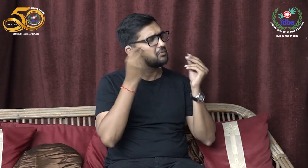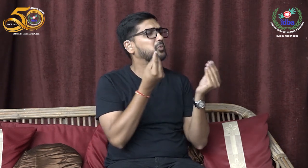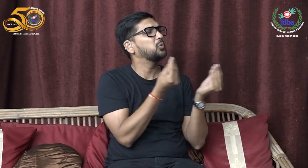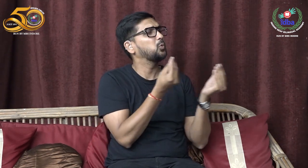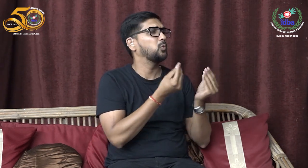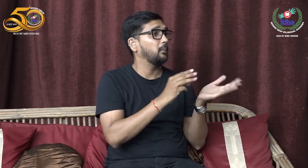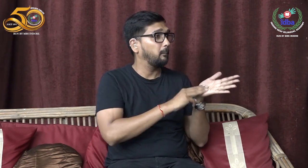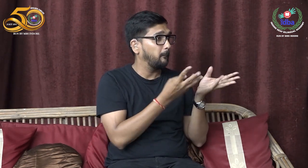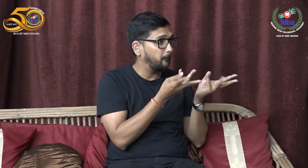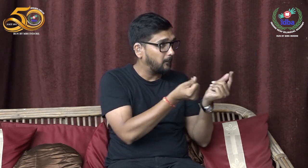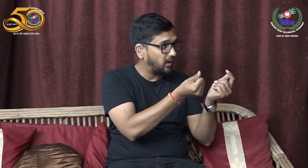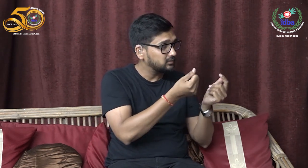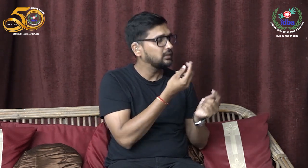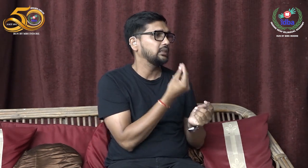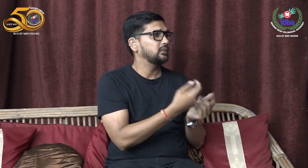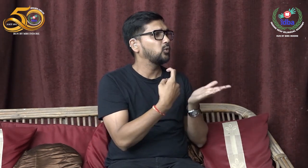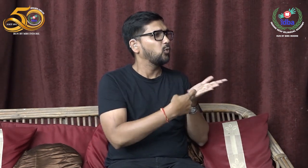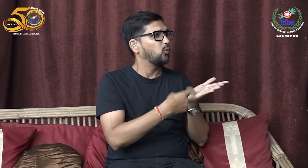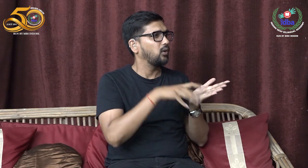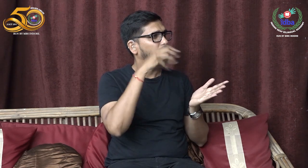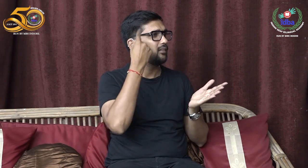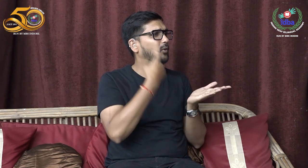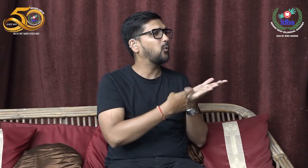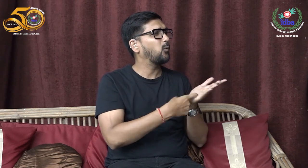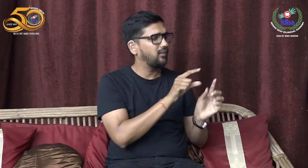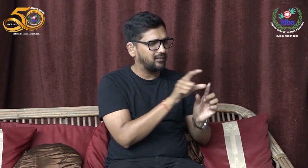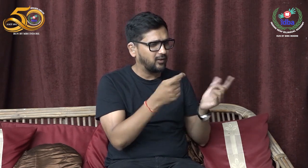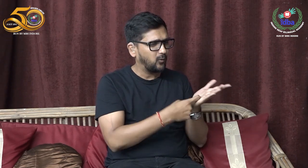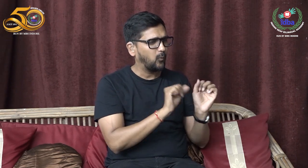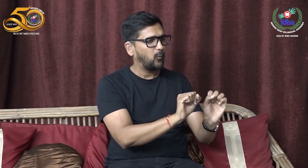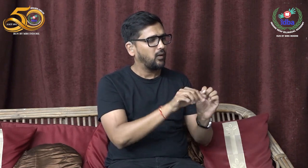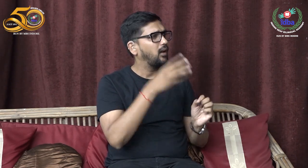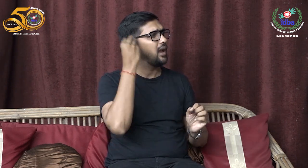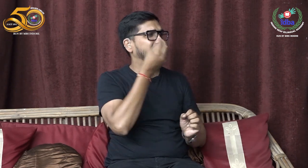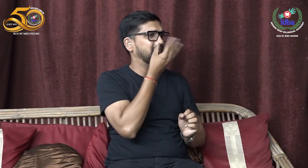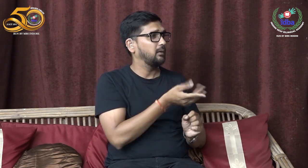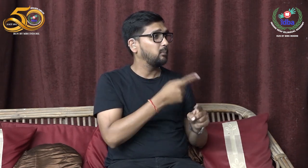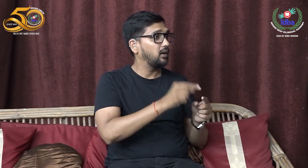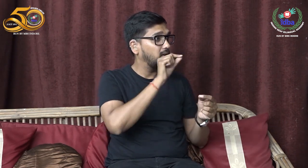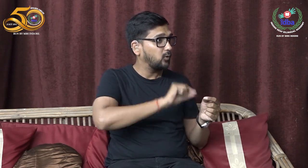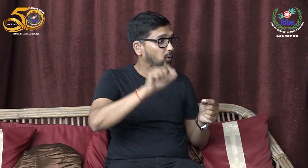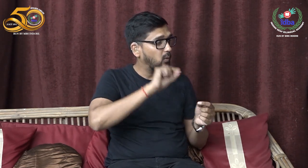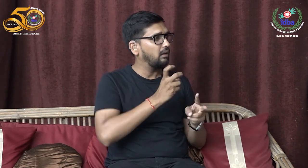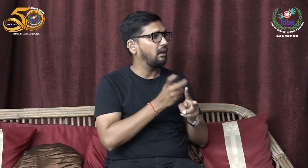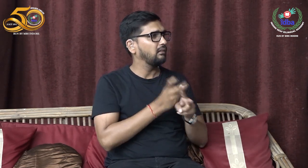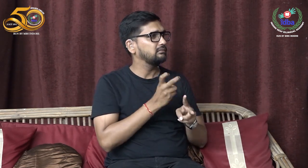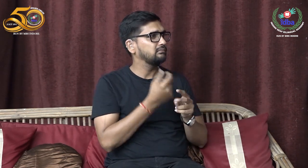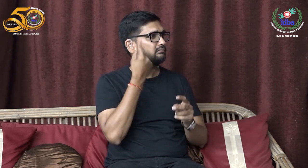मैंने पढ़ा, तब थोड़ा बहुत समझता था। मैथ्स हो गया या कोई रूल्स हो गए, बेसिक रूल्स हो गए, वो सब मैं समझता था, ईजी था। बट जो राइटिंग थी,